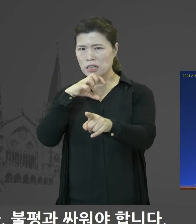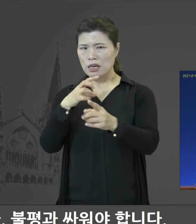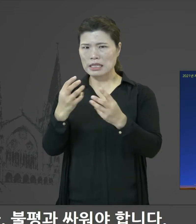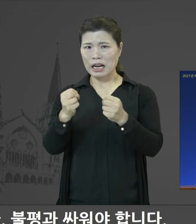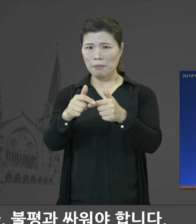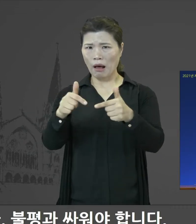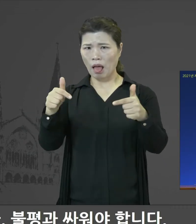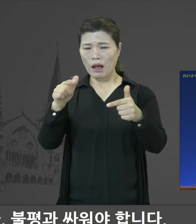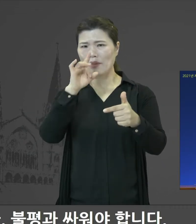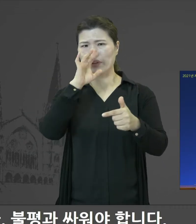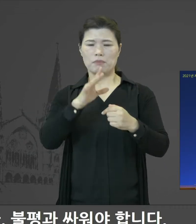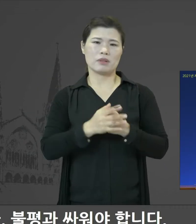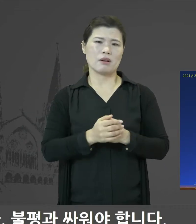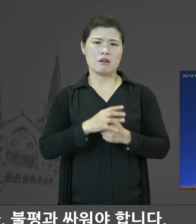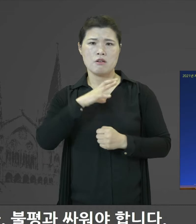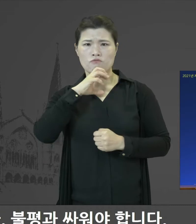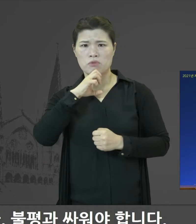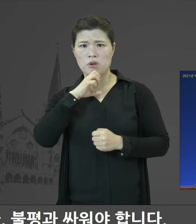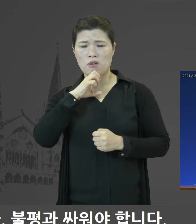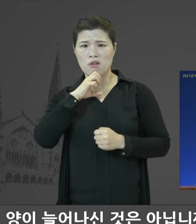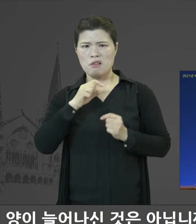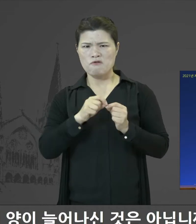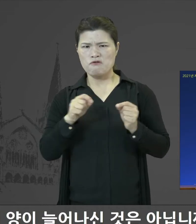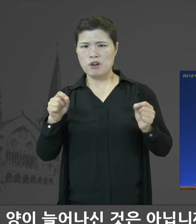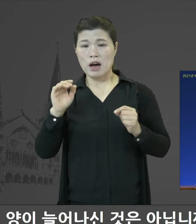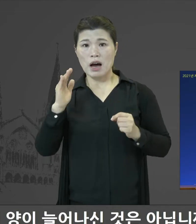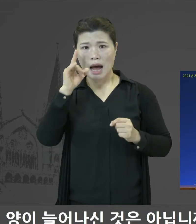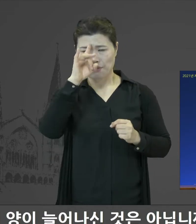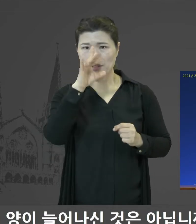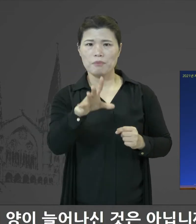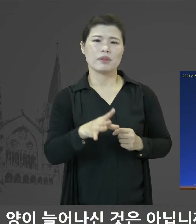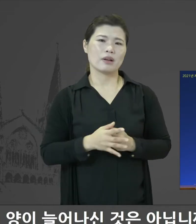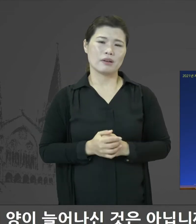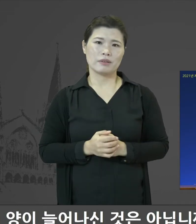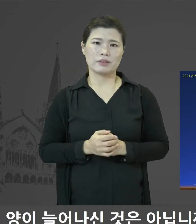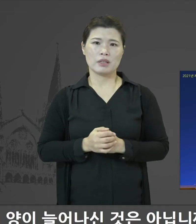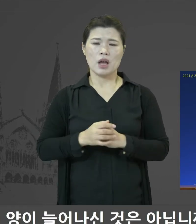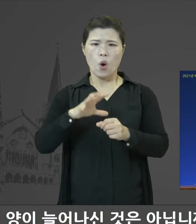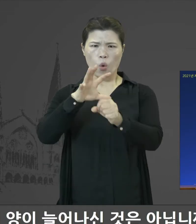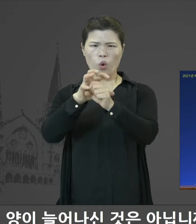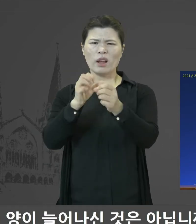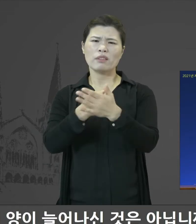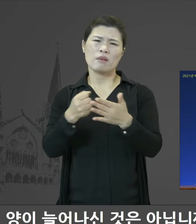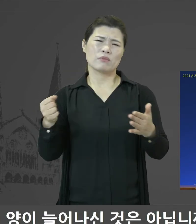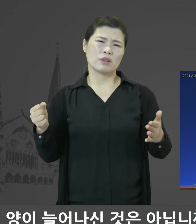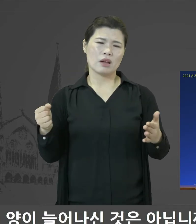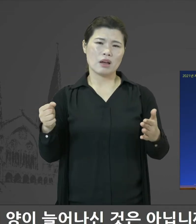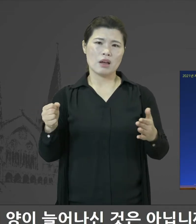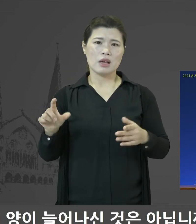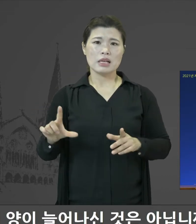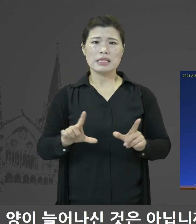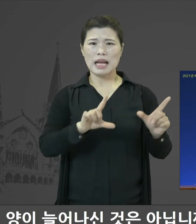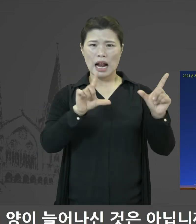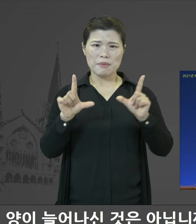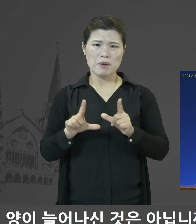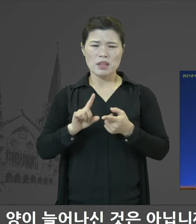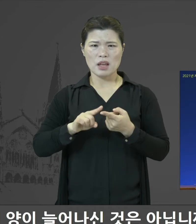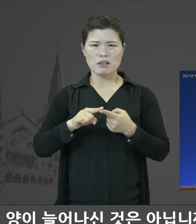좀 더 길어지지 않았습니까? 코로나를 겪으면서 또 삶이 지쳐지면서 이런